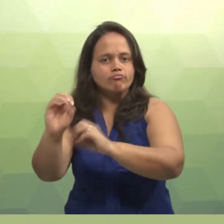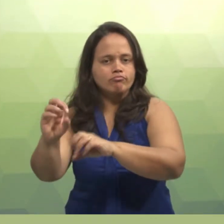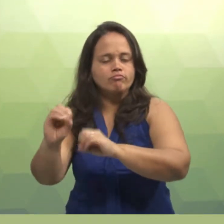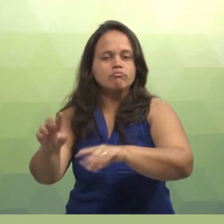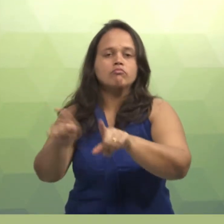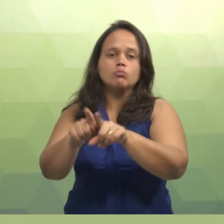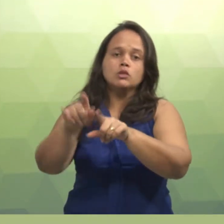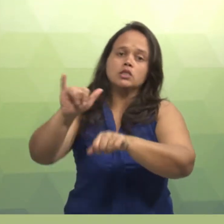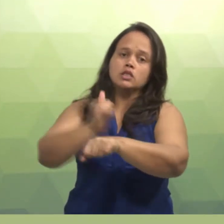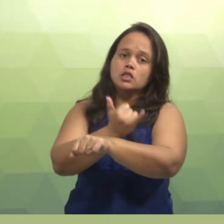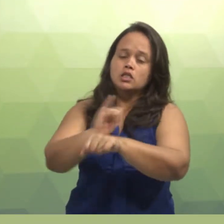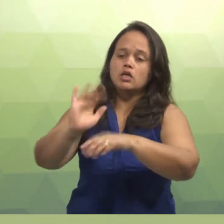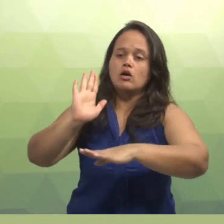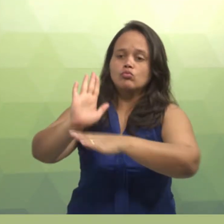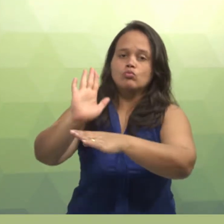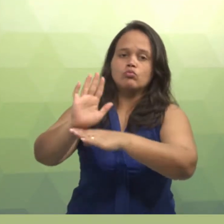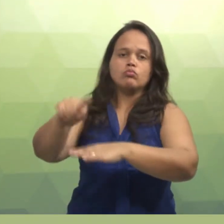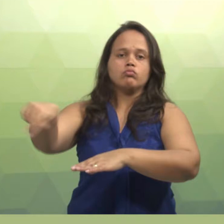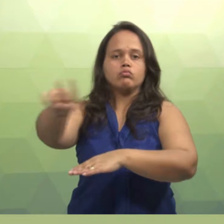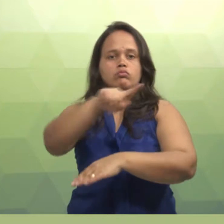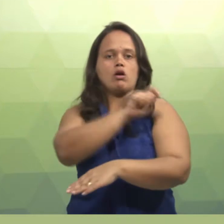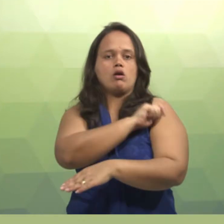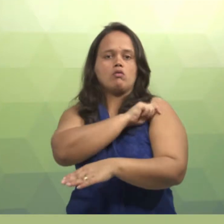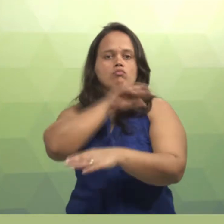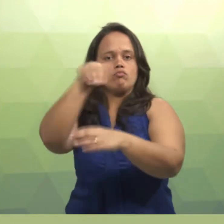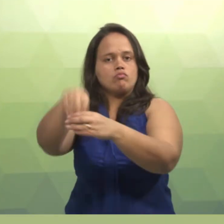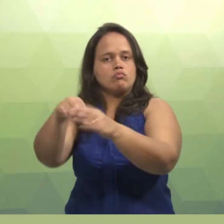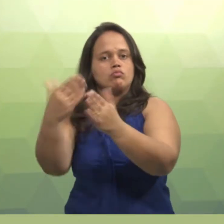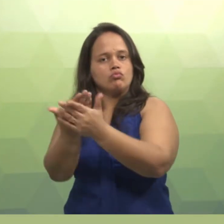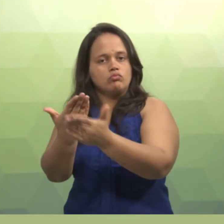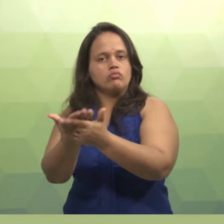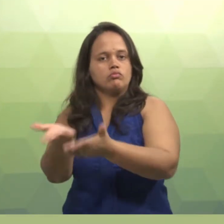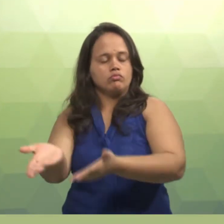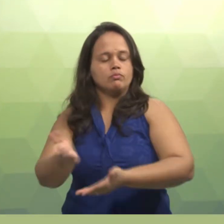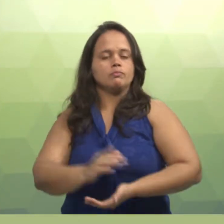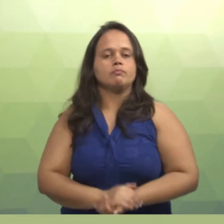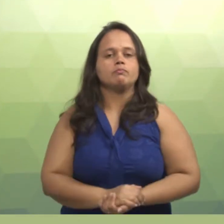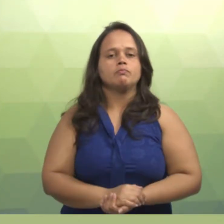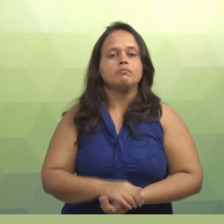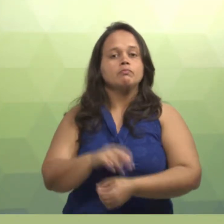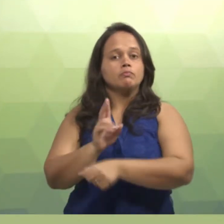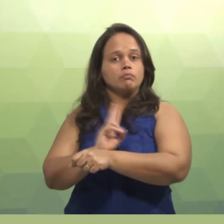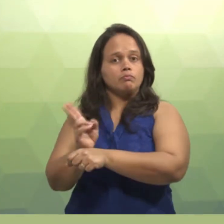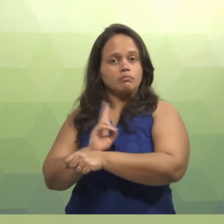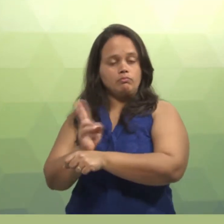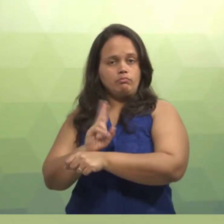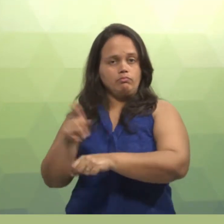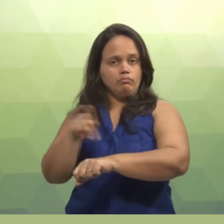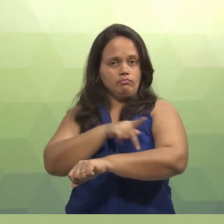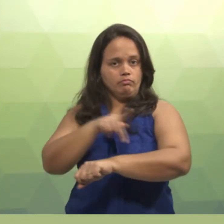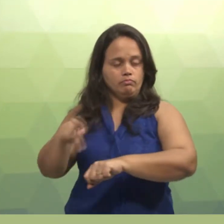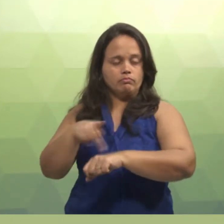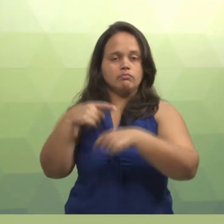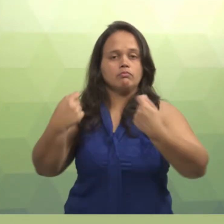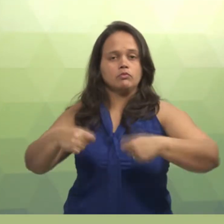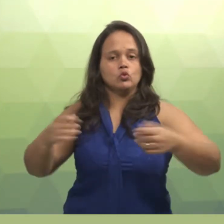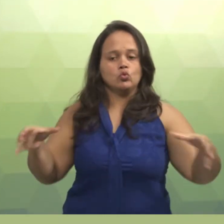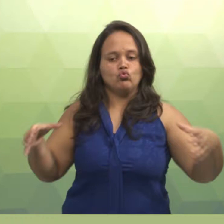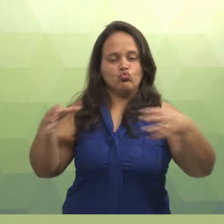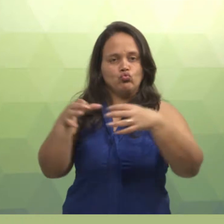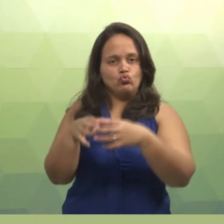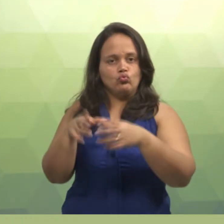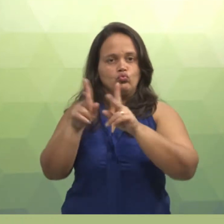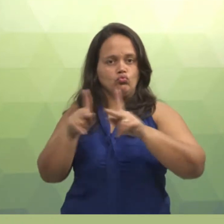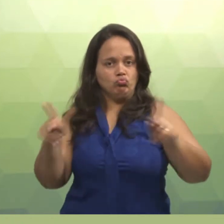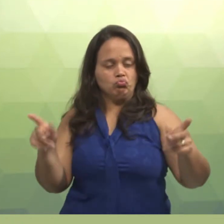O Serviço de Supervisão Pedagógica deve coletivamente, com os envolvidos no Conselho de Classe, traçar as metas a